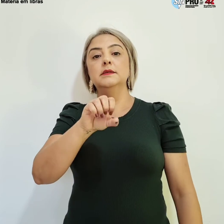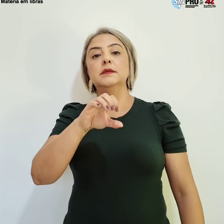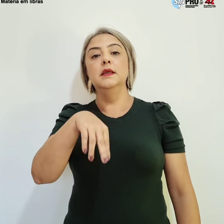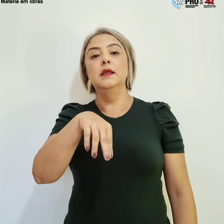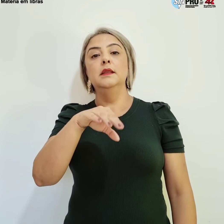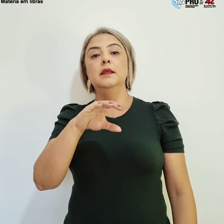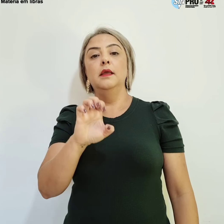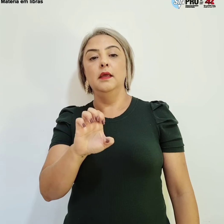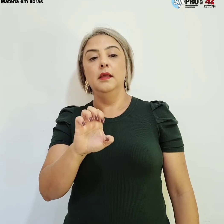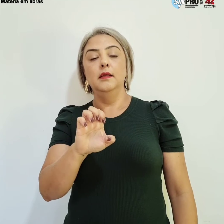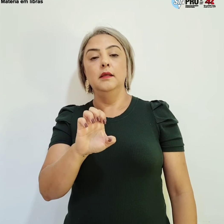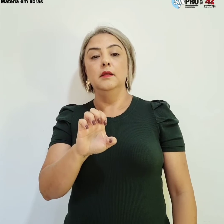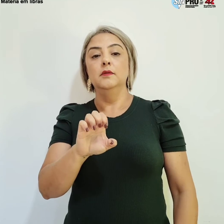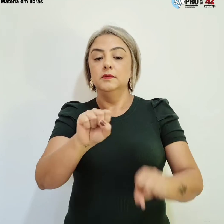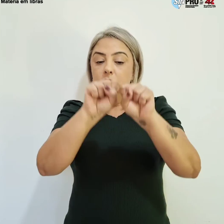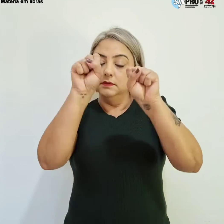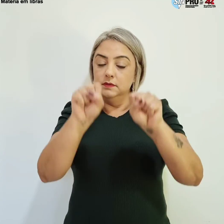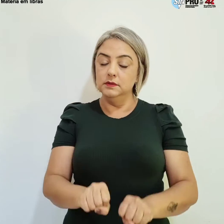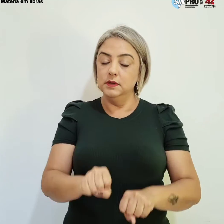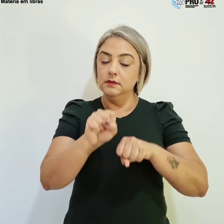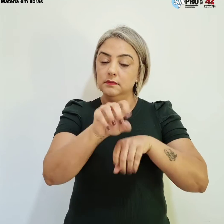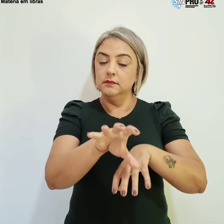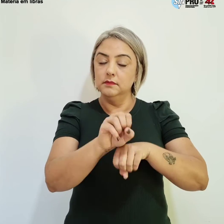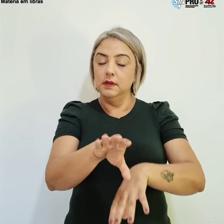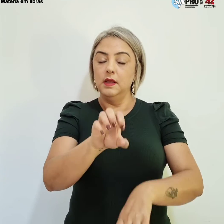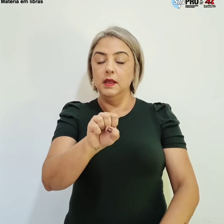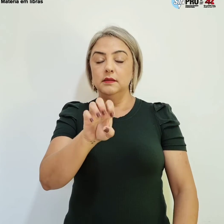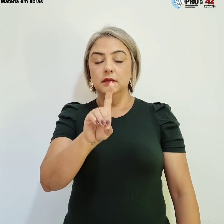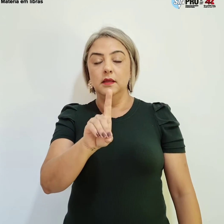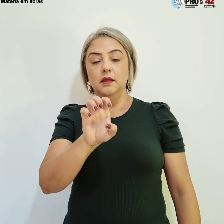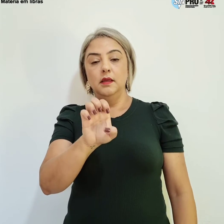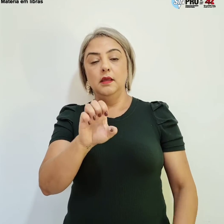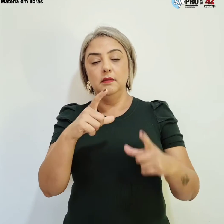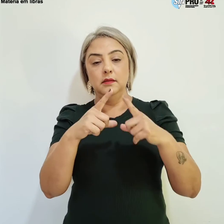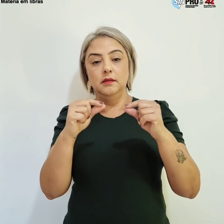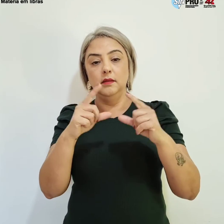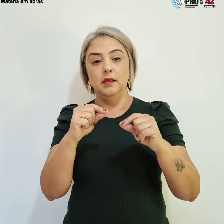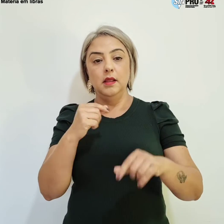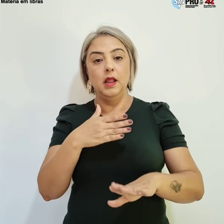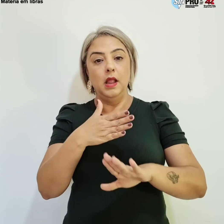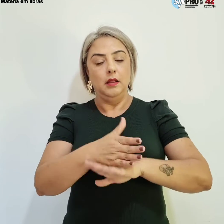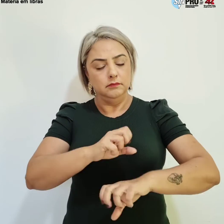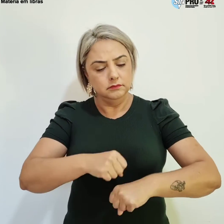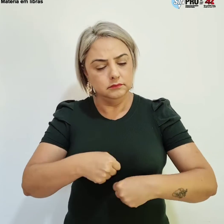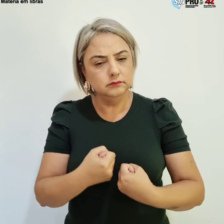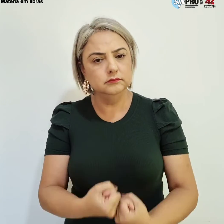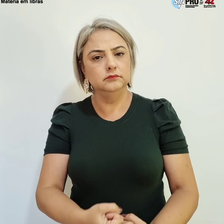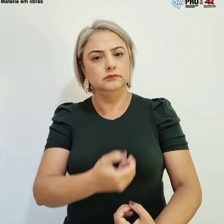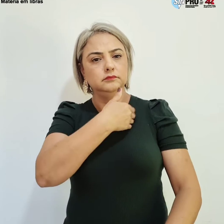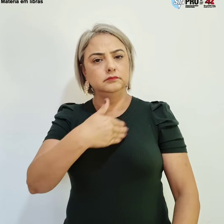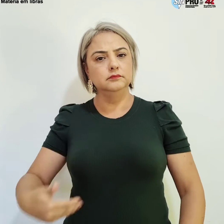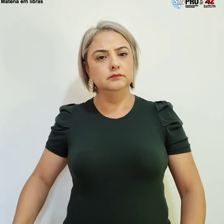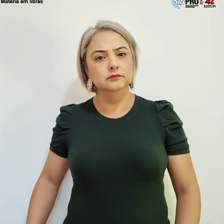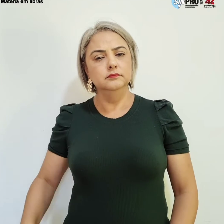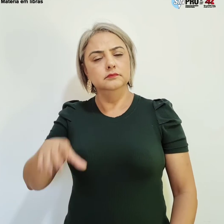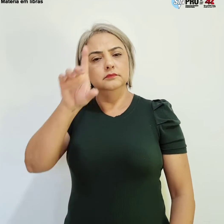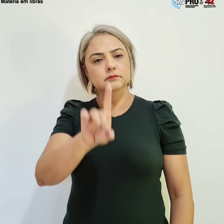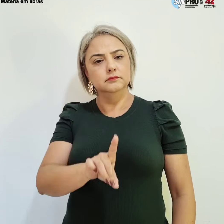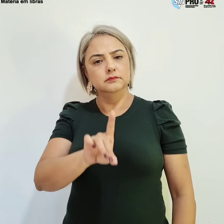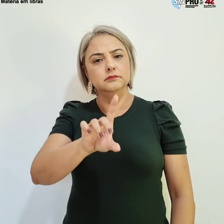Sistema Distrital de Educação, SDE, e da intransigente defesa do Estado de Direito e dos direitos